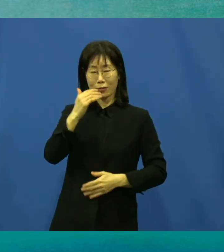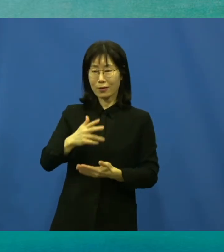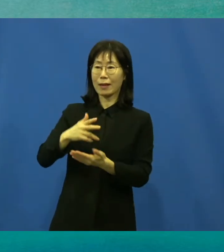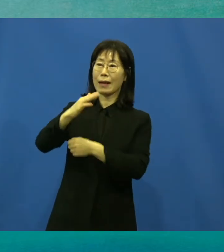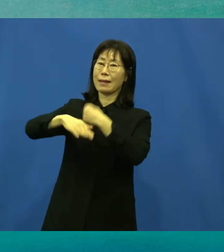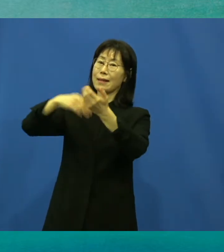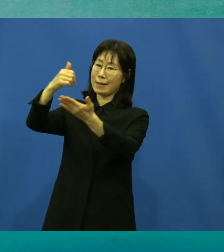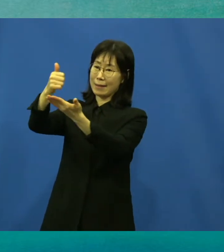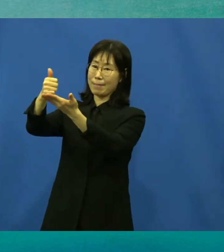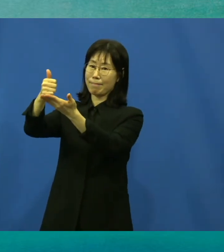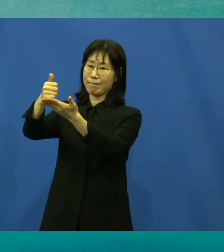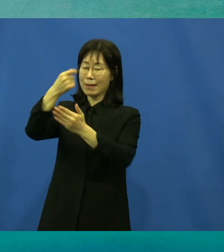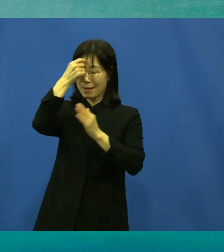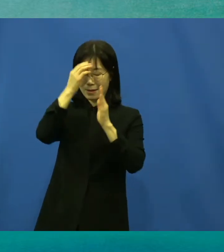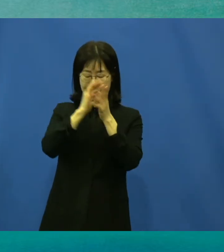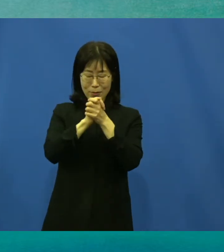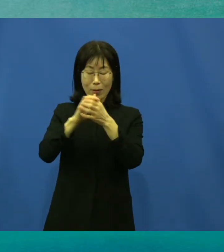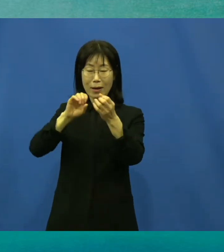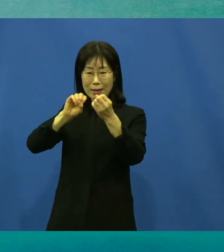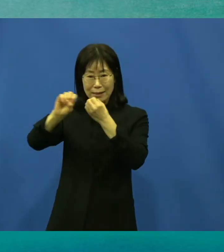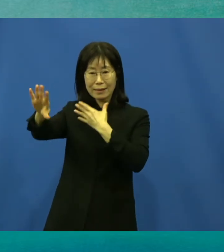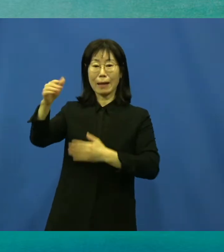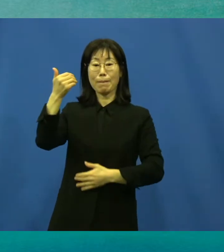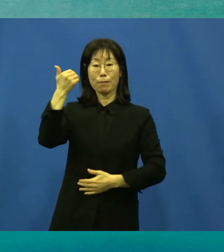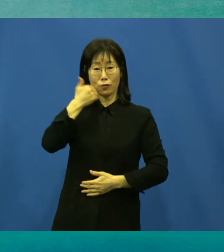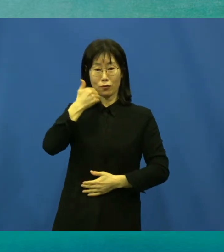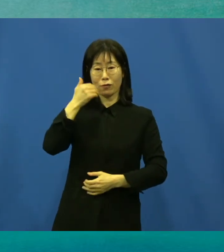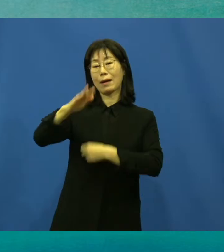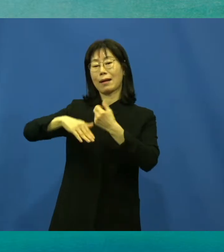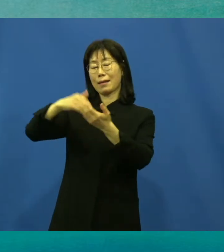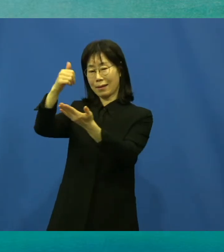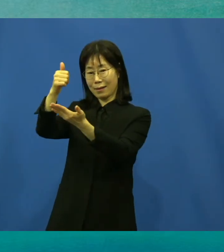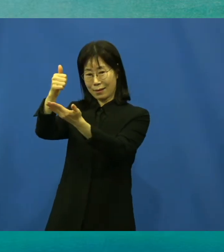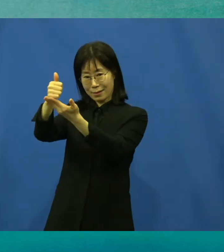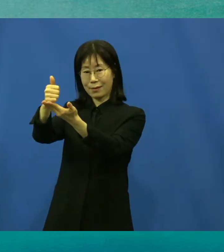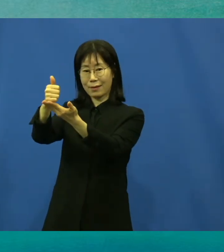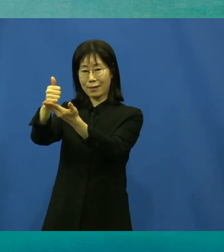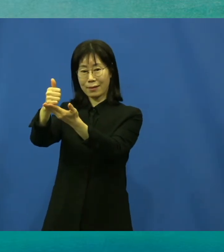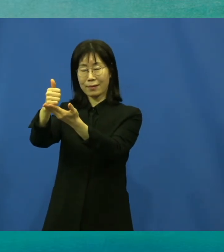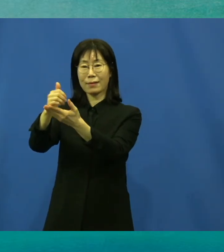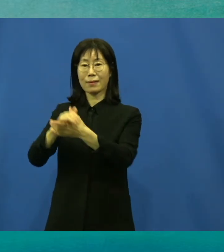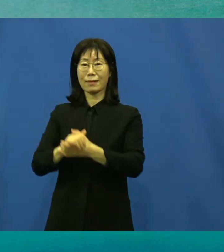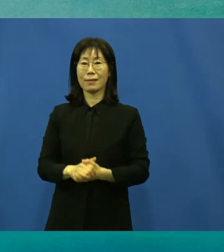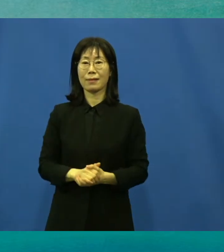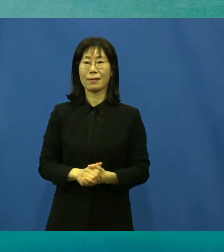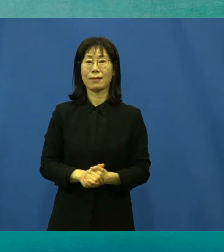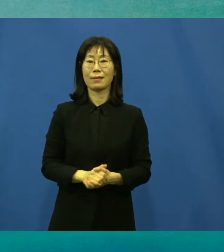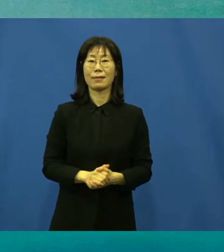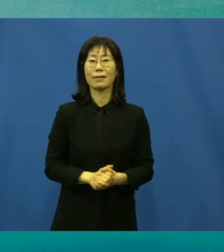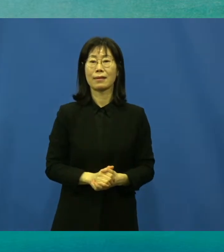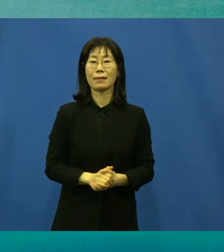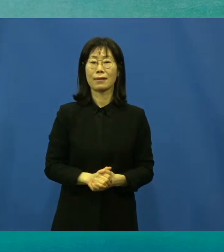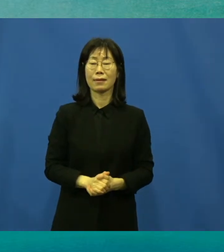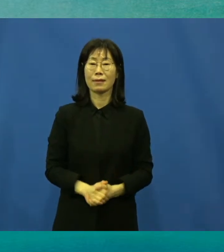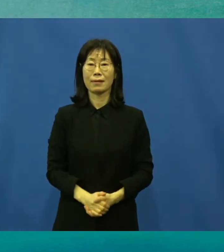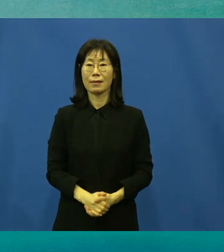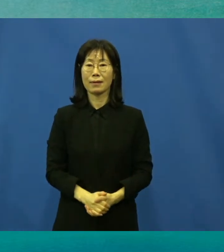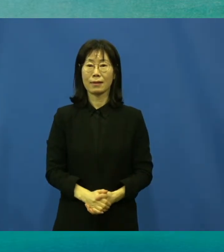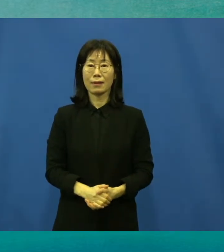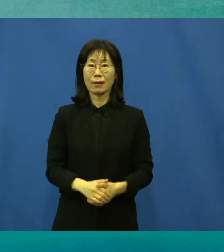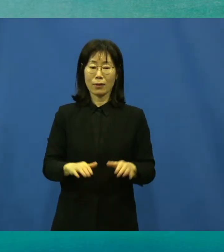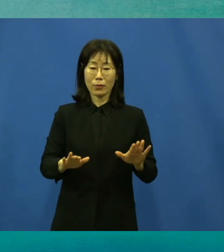기도를 끌고 가시는 분도 주님이시고, 그 기도를 응답하시는 분도 주님이십니다. 자, 오늘